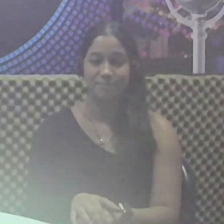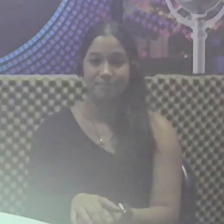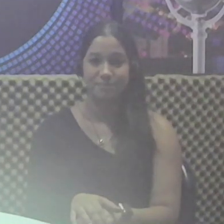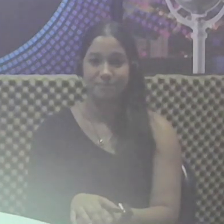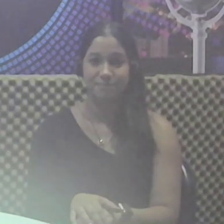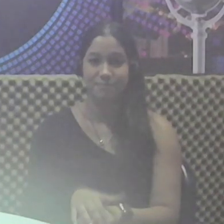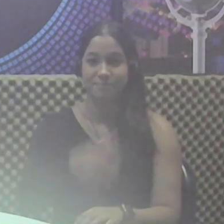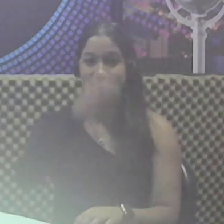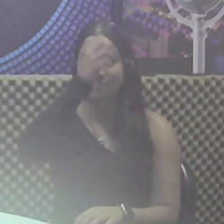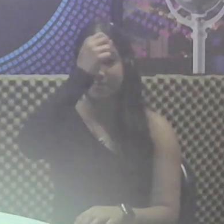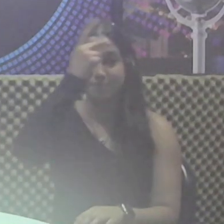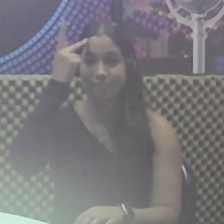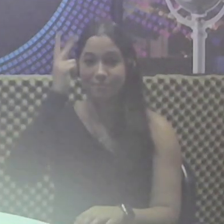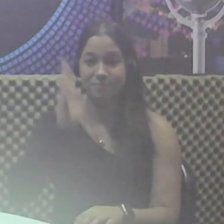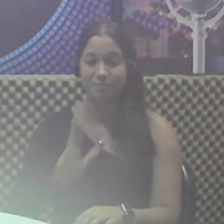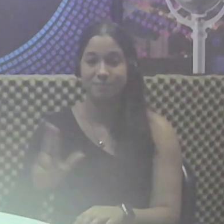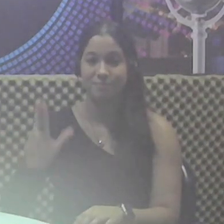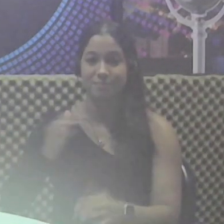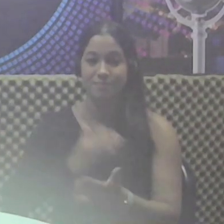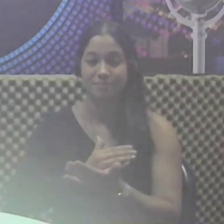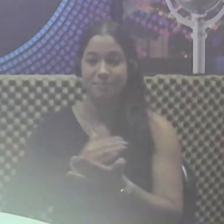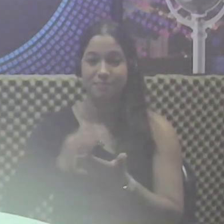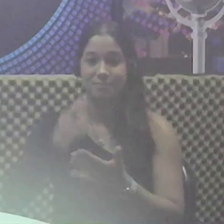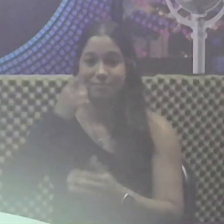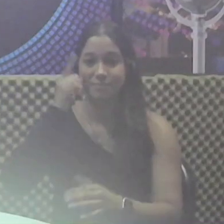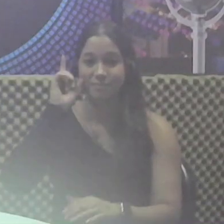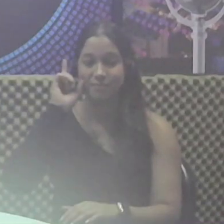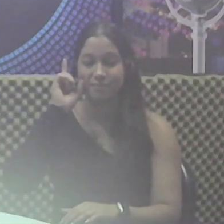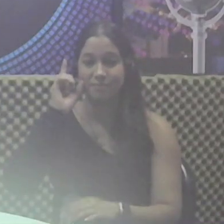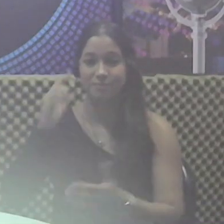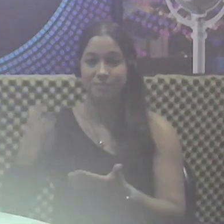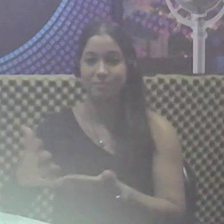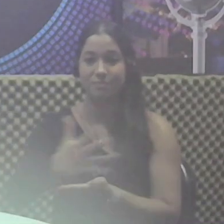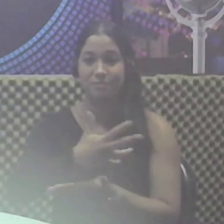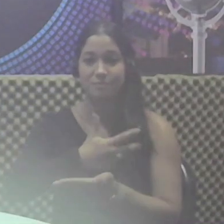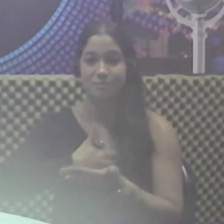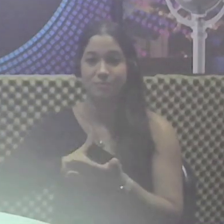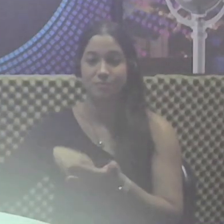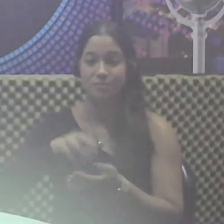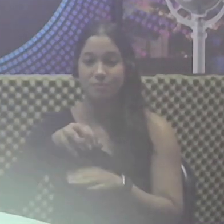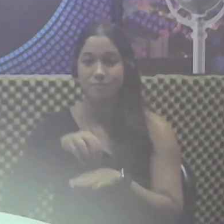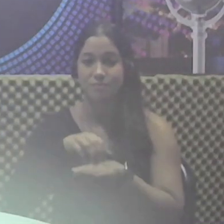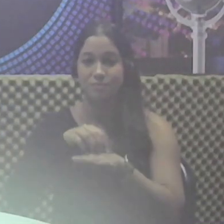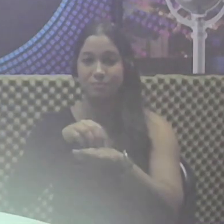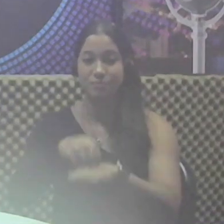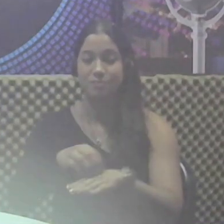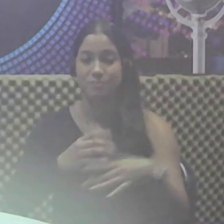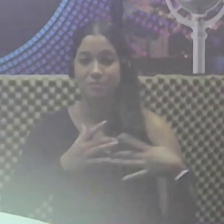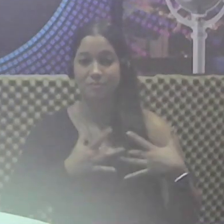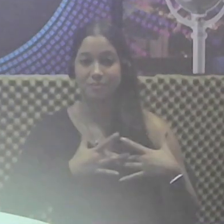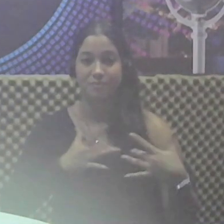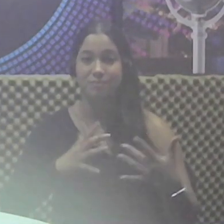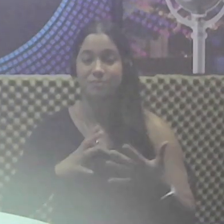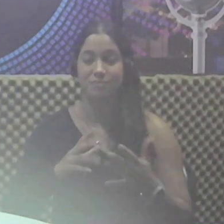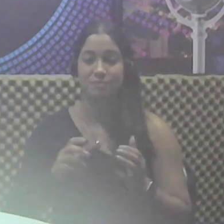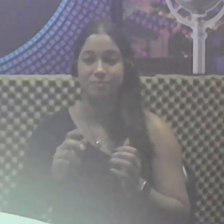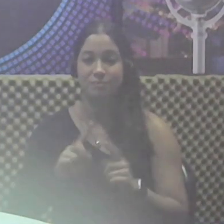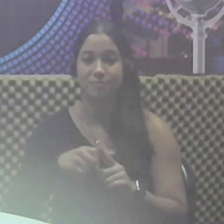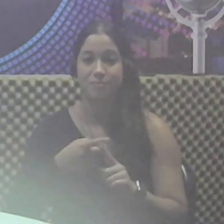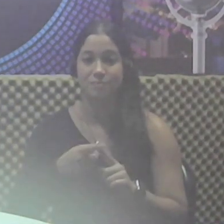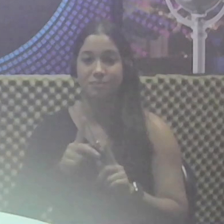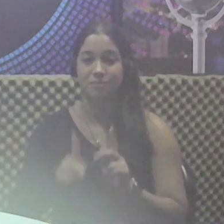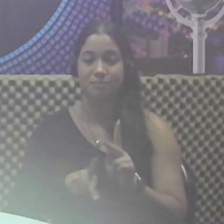A Prefeitura de Uberlândia iniciou ontem o carregamento de novas remessas de doações arrecadadas junto à